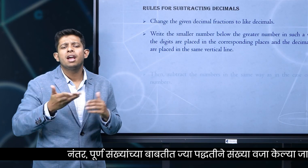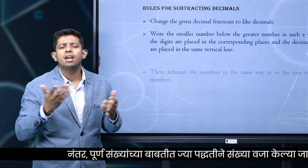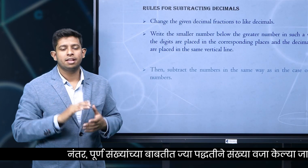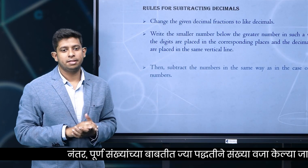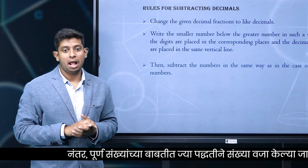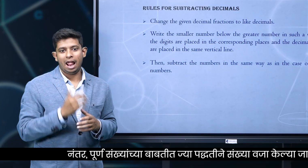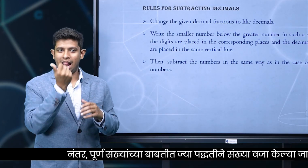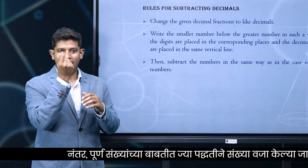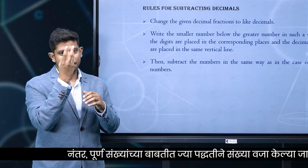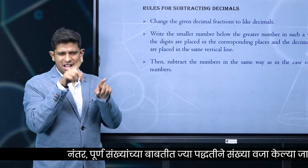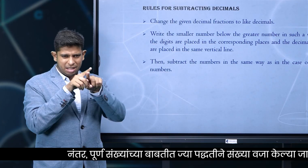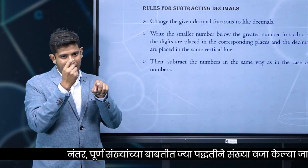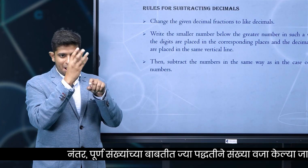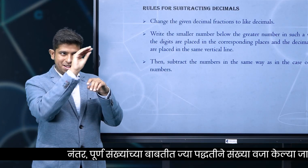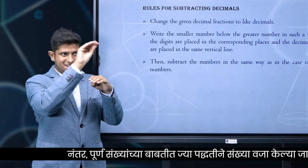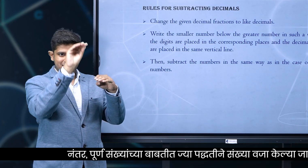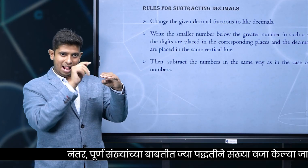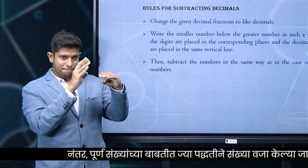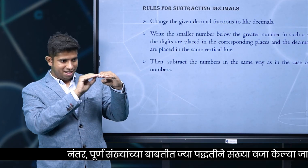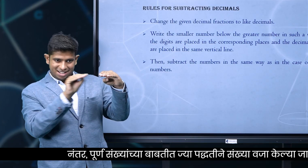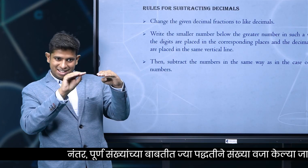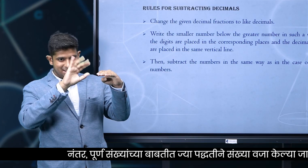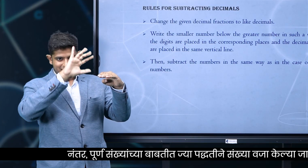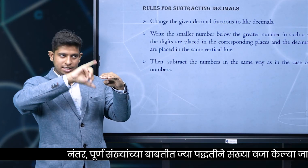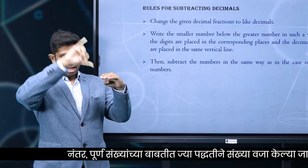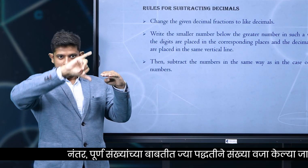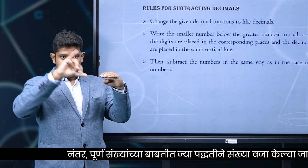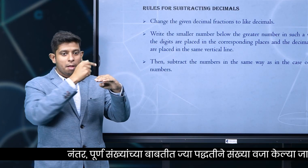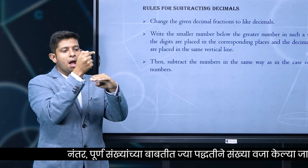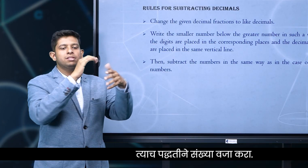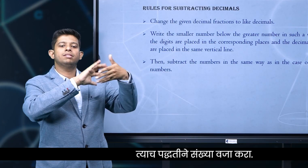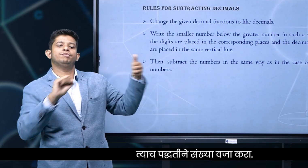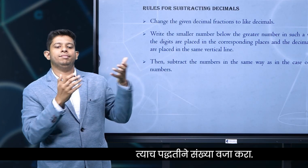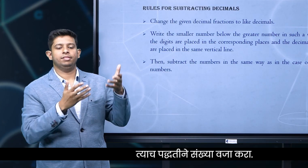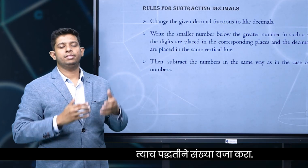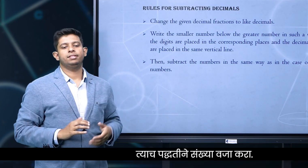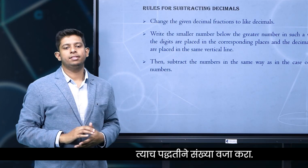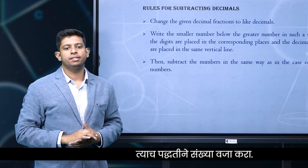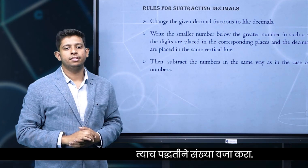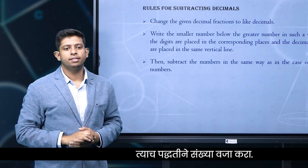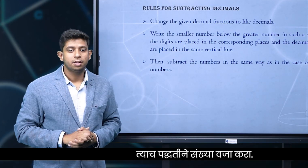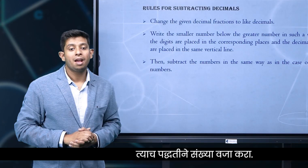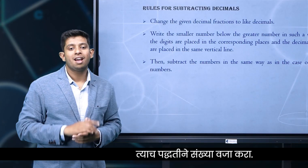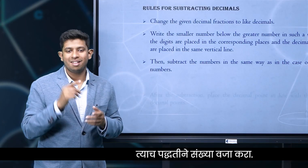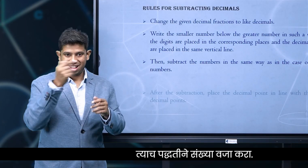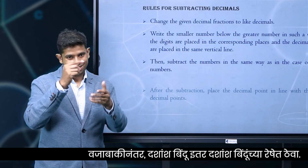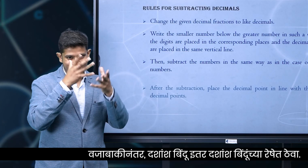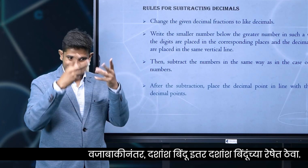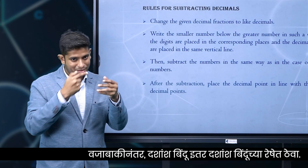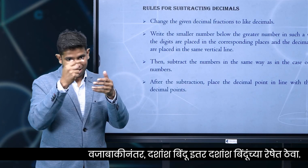नंतर पूर्ण संख्यांच्या बाबतीत ज्या पद्धतीने संख्या वजा केल्या जातात त्याच पद्धतीने संख्या वजा करा.